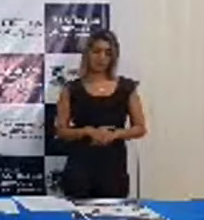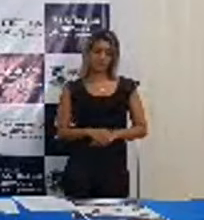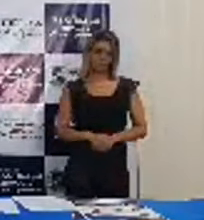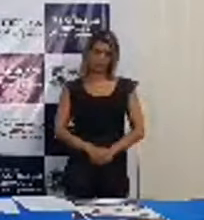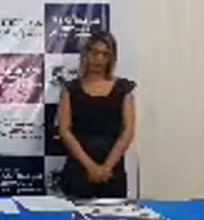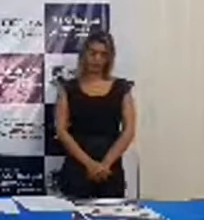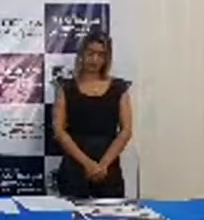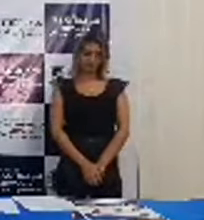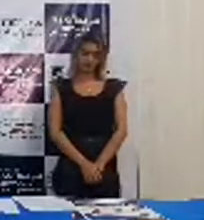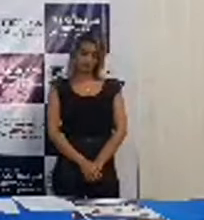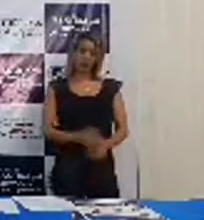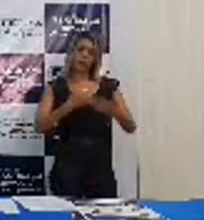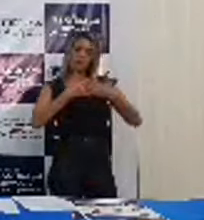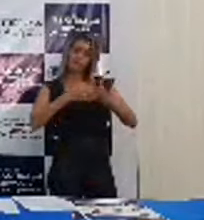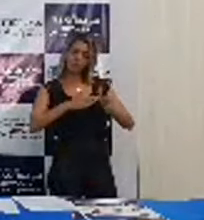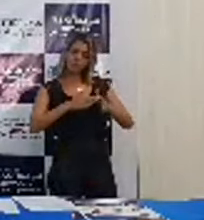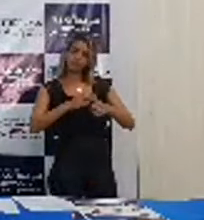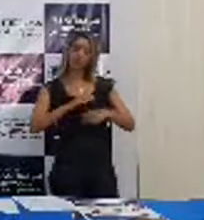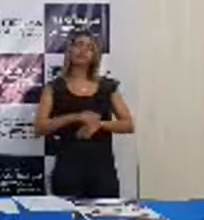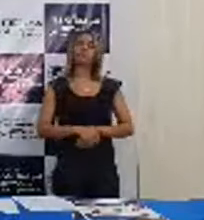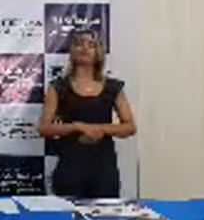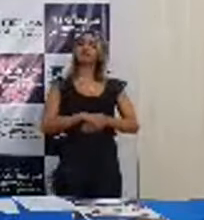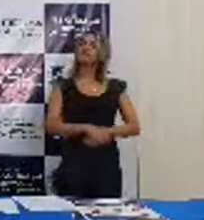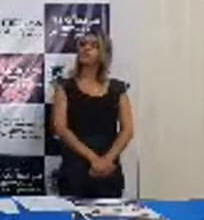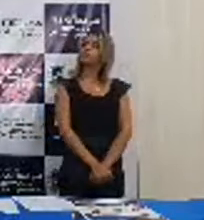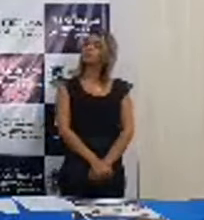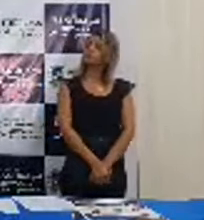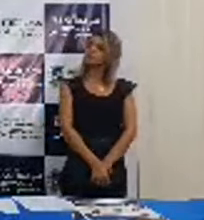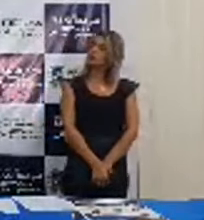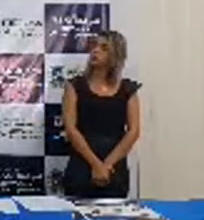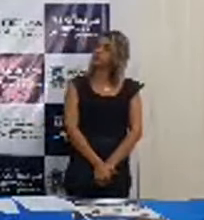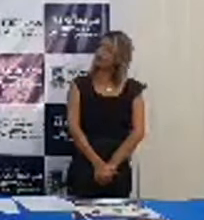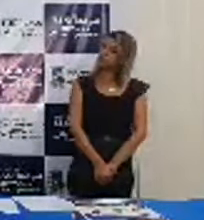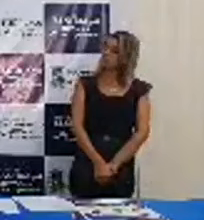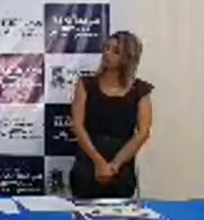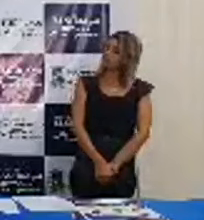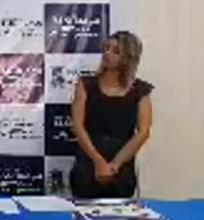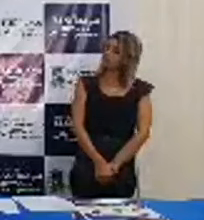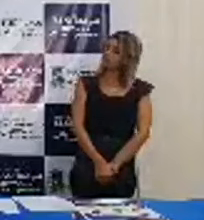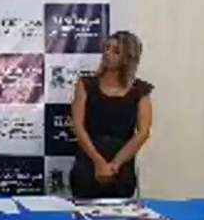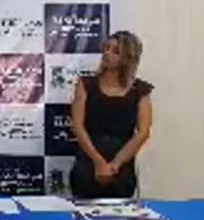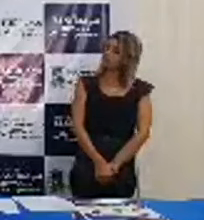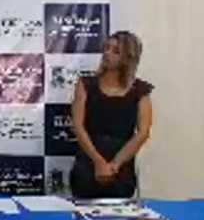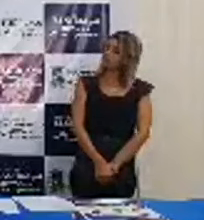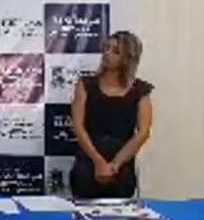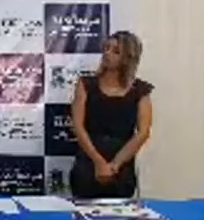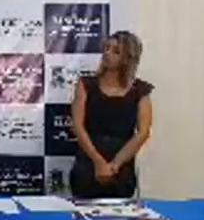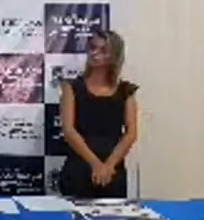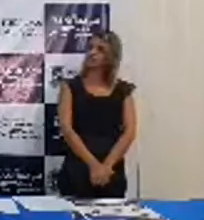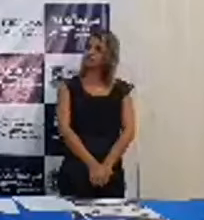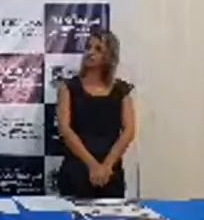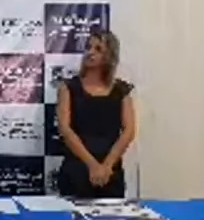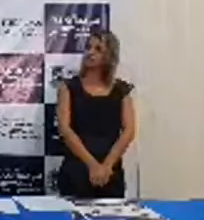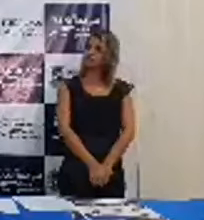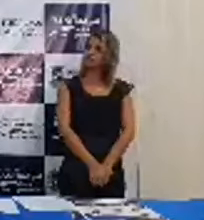mãos. Nós temos um dado recente, de 2 semanas atrás, esse número de